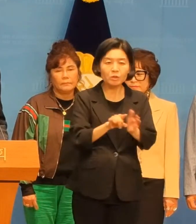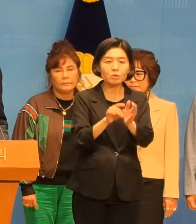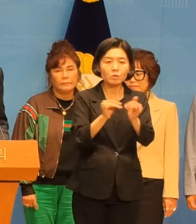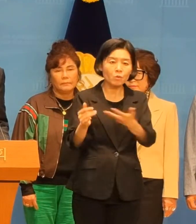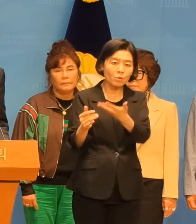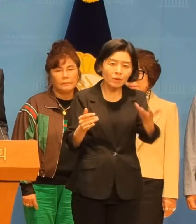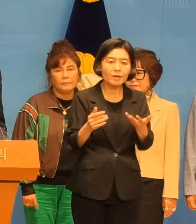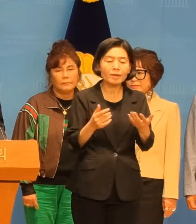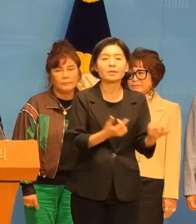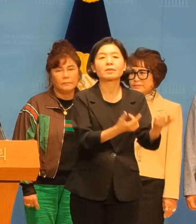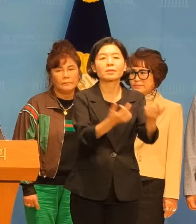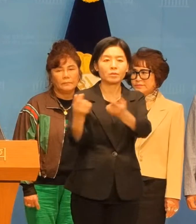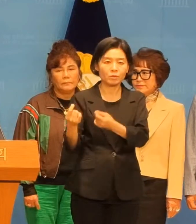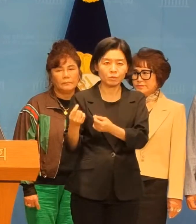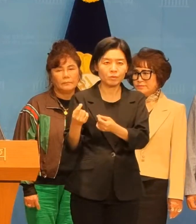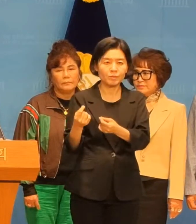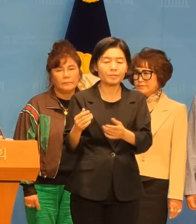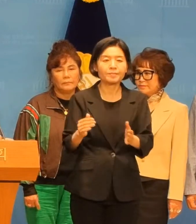이상입니다.